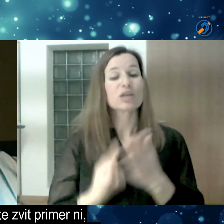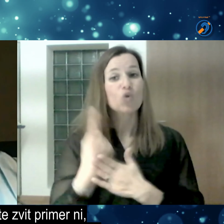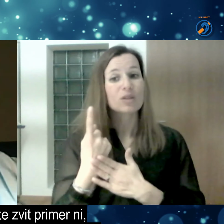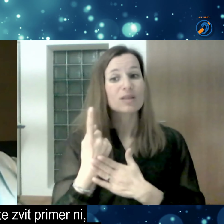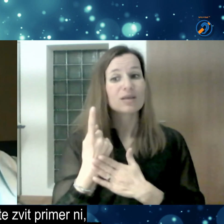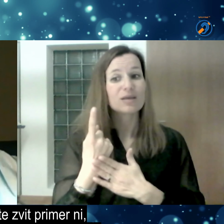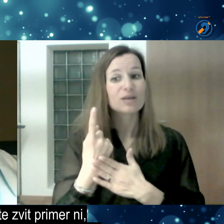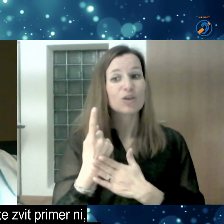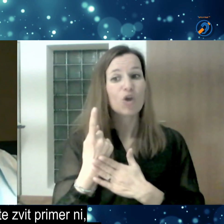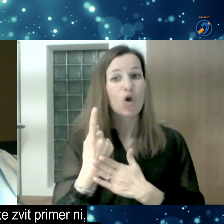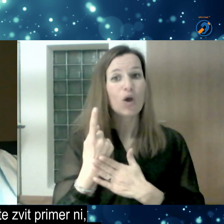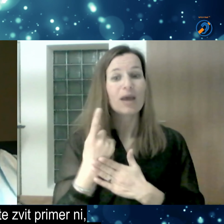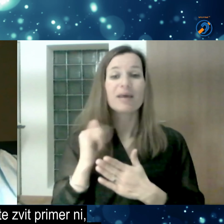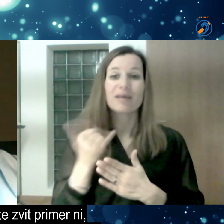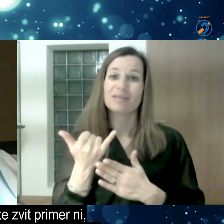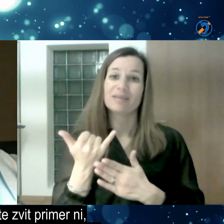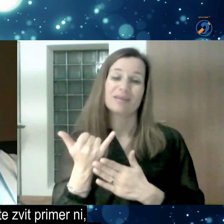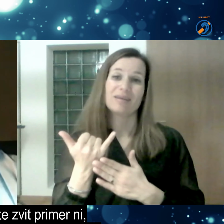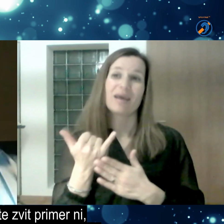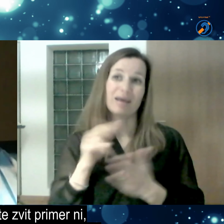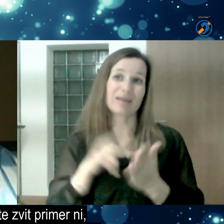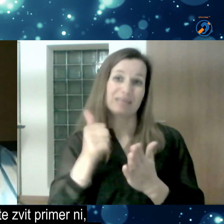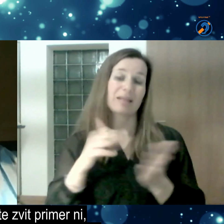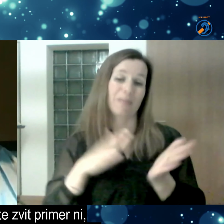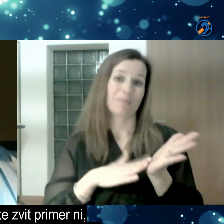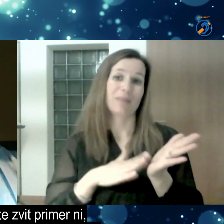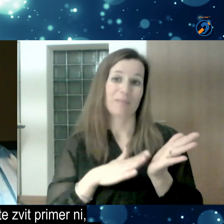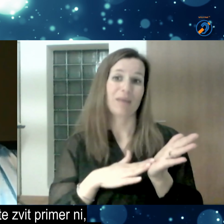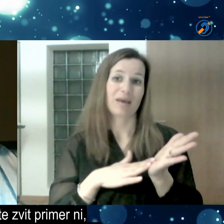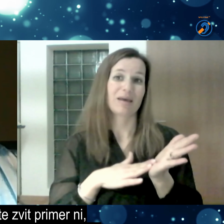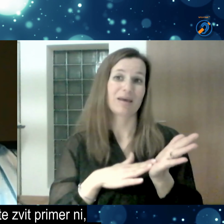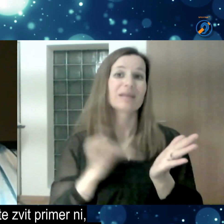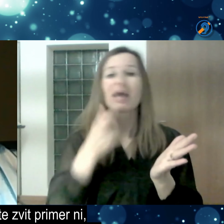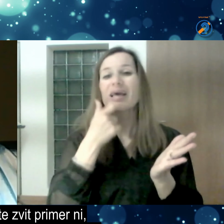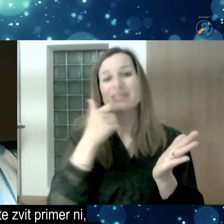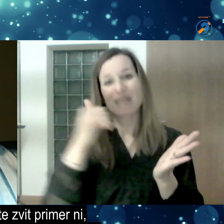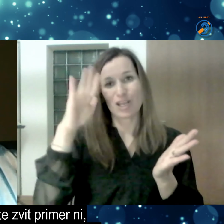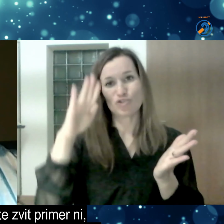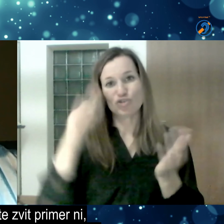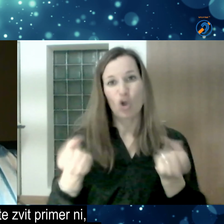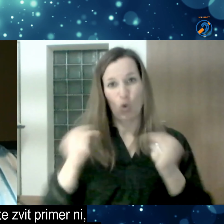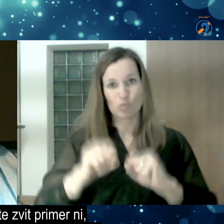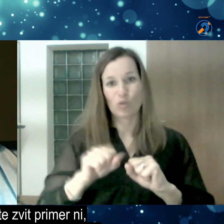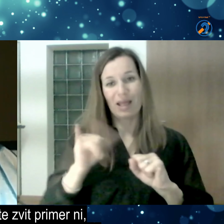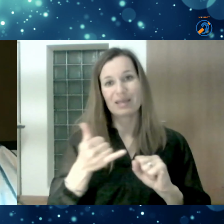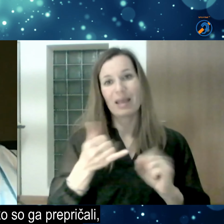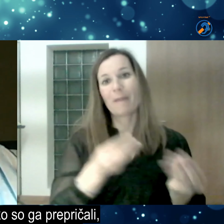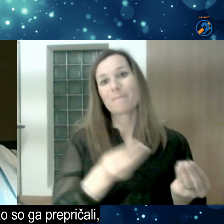je čisto izvit primer ni, da je starejši gospodar predajal